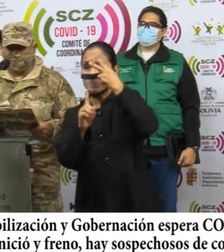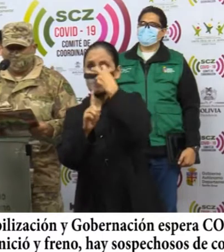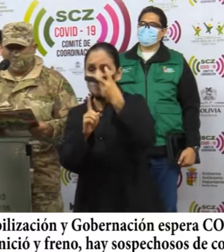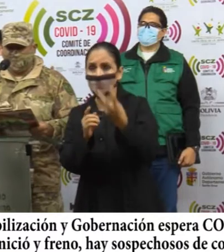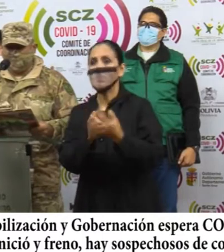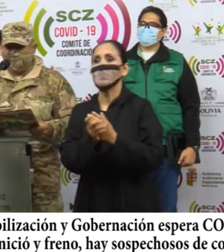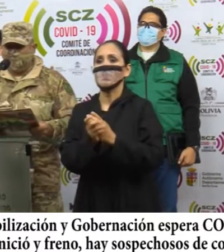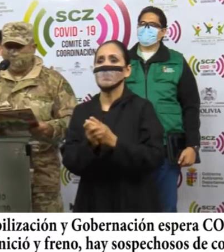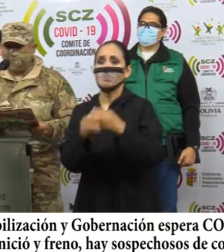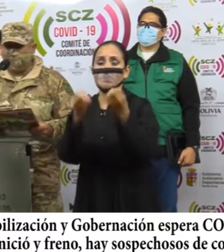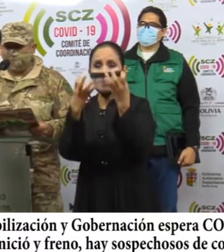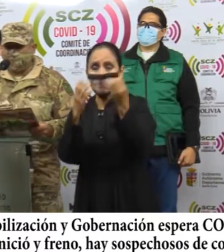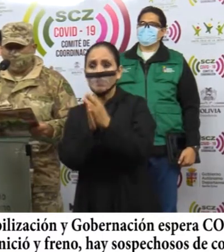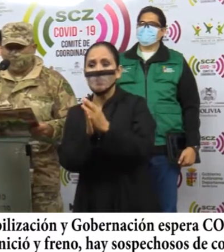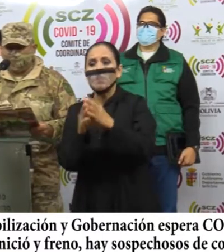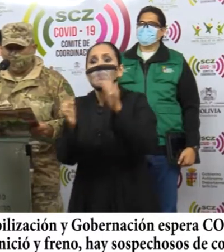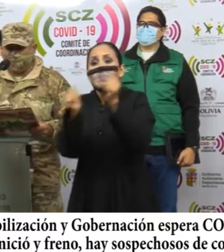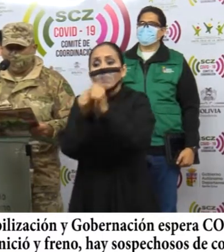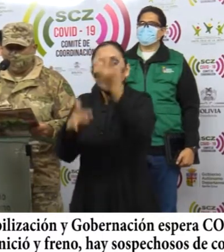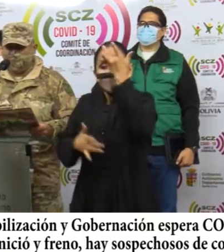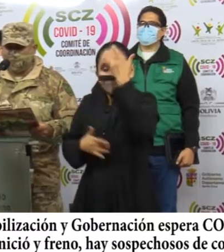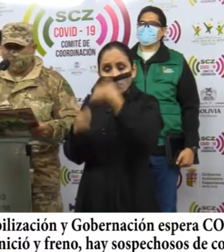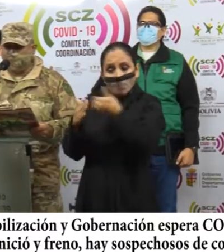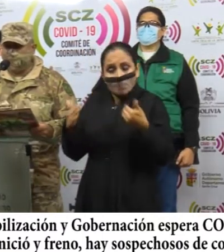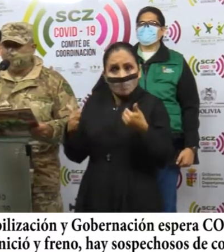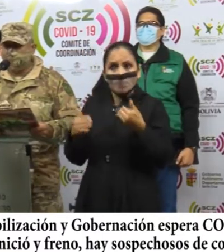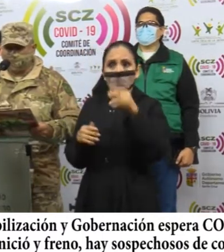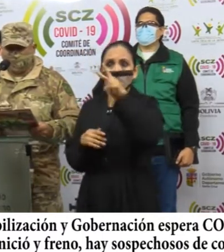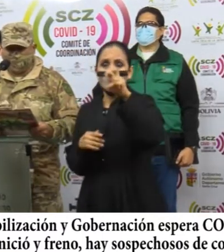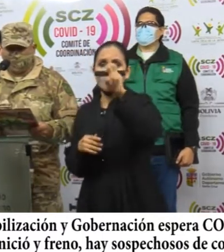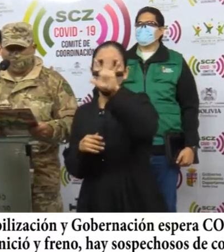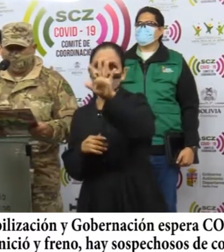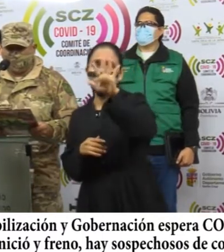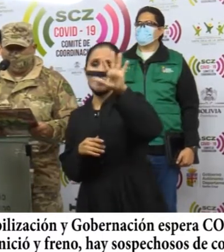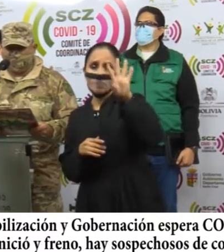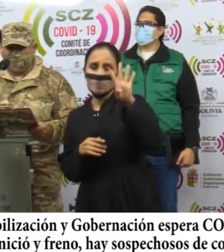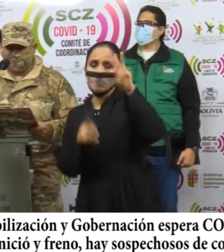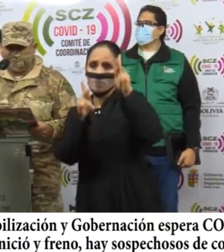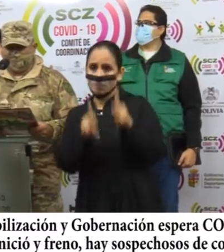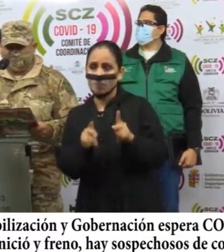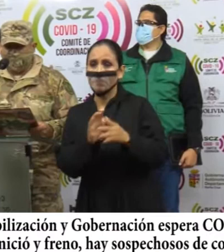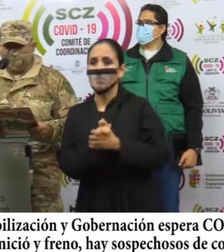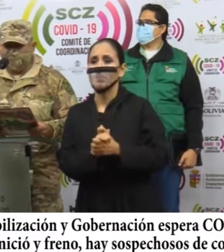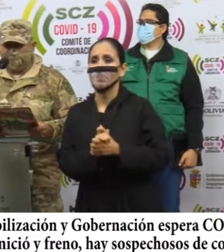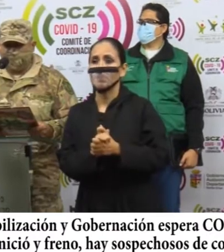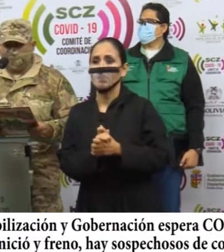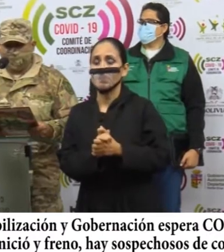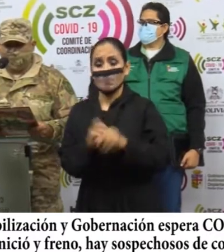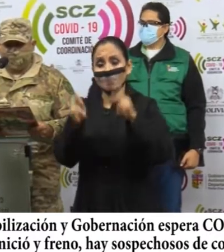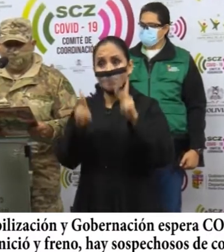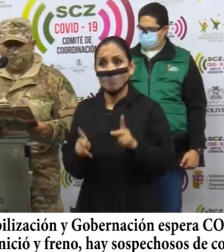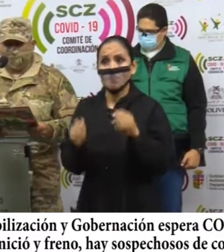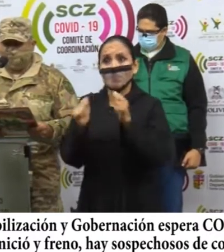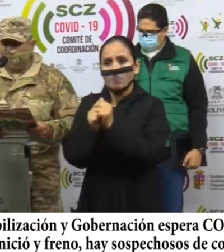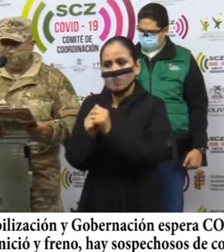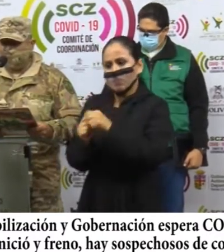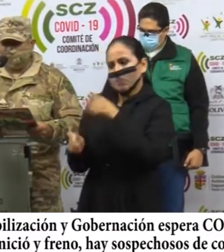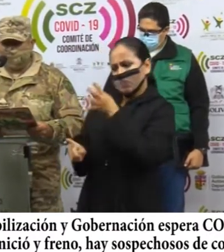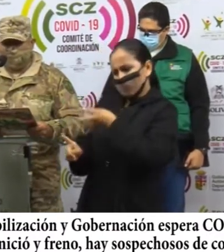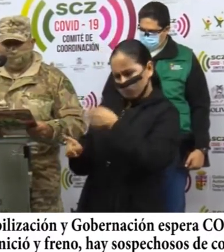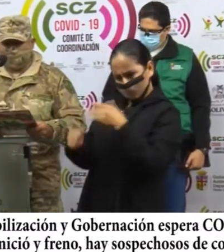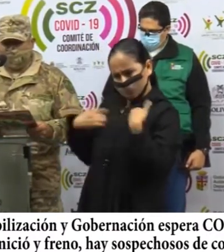personas. Con patologías de base, 254 personas. Personas con signos de